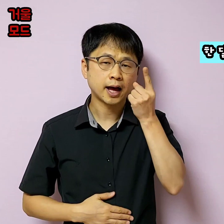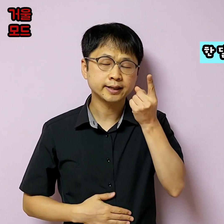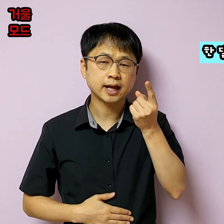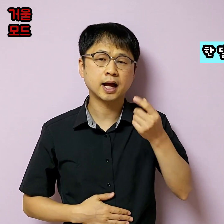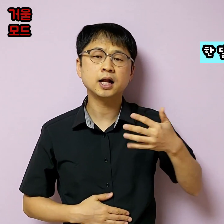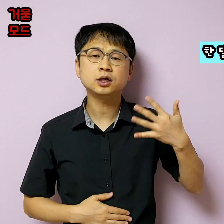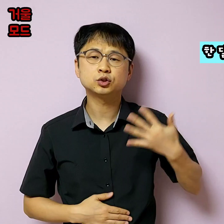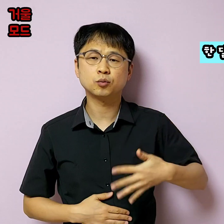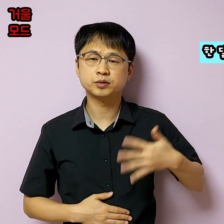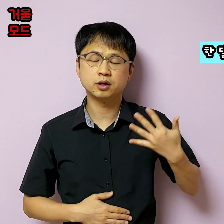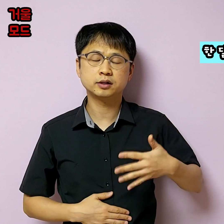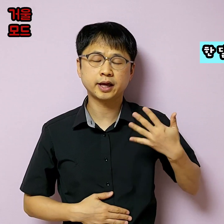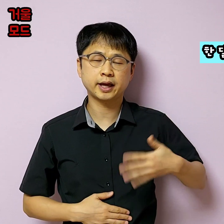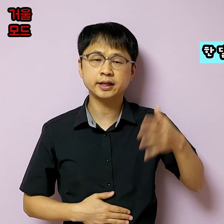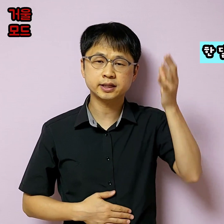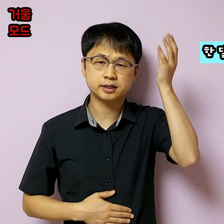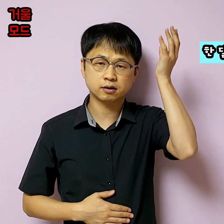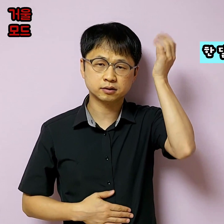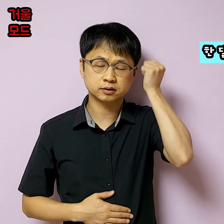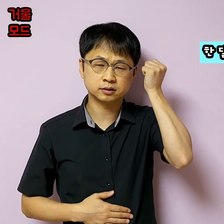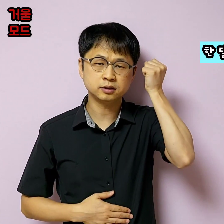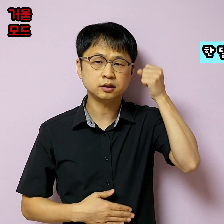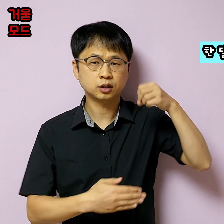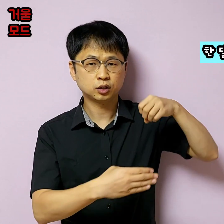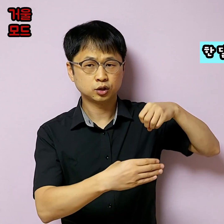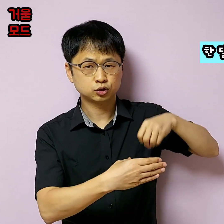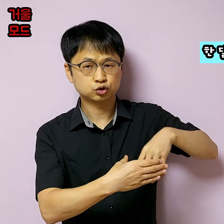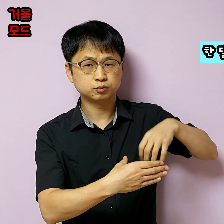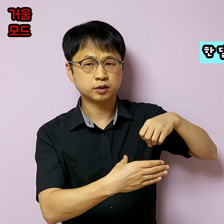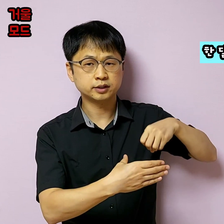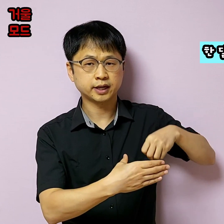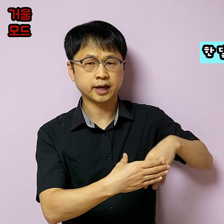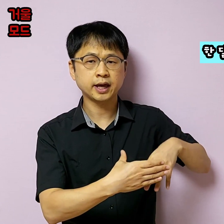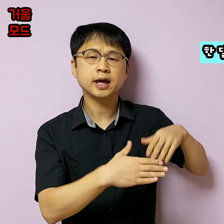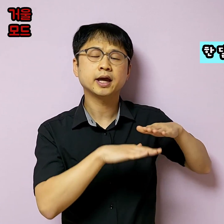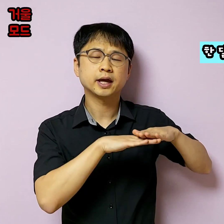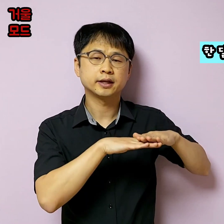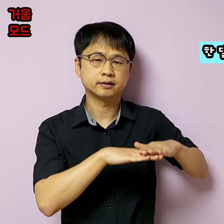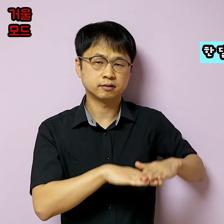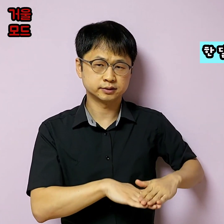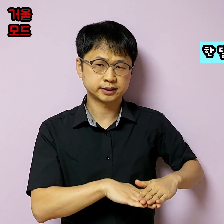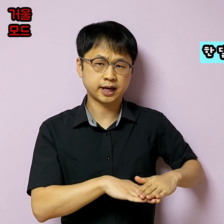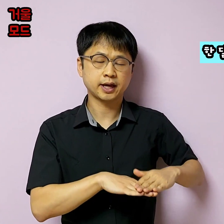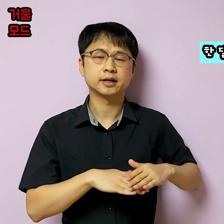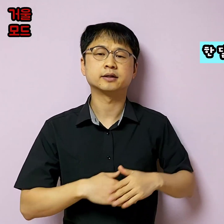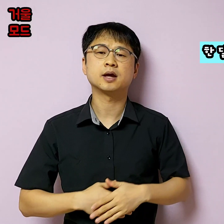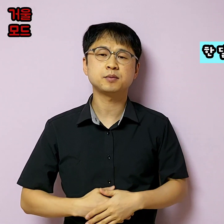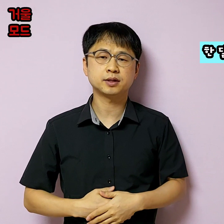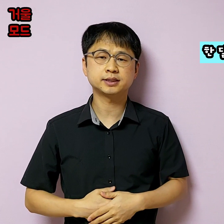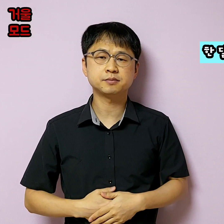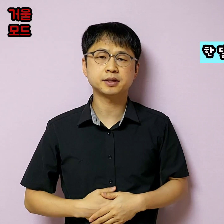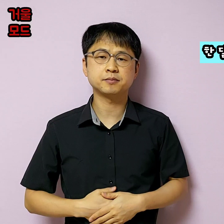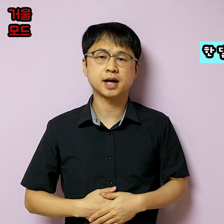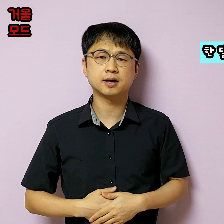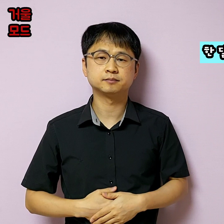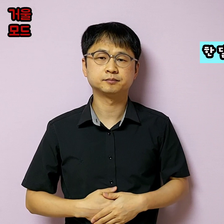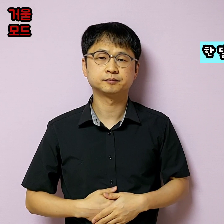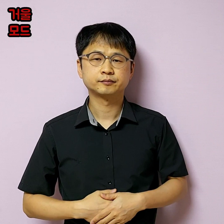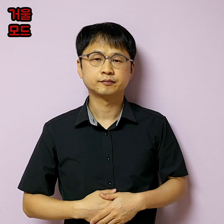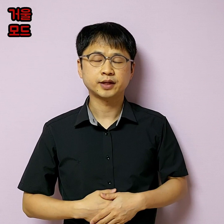한 달 좀 덜 된 기억들 주머니에 넣은 채 이렇게 표현하시면 됩니다. 네,